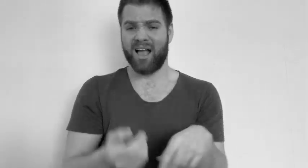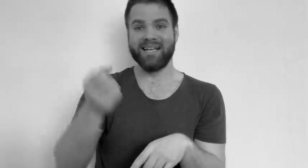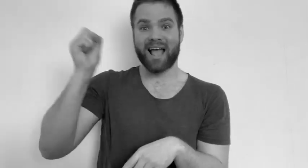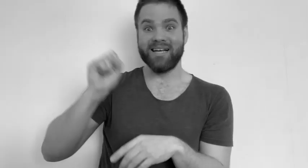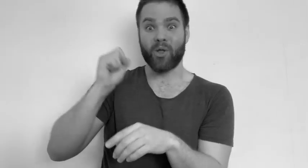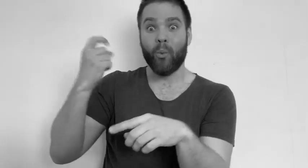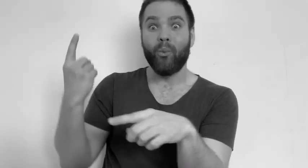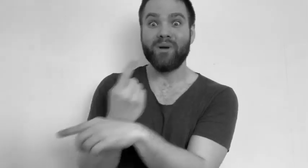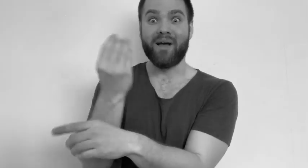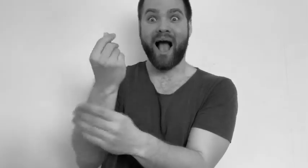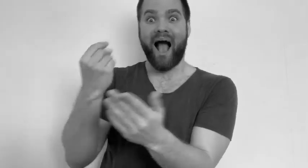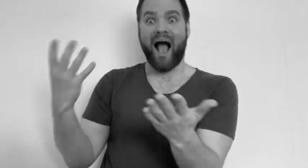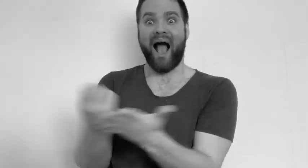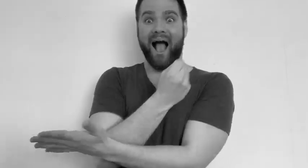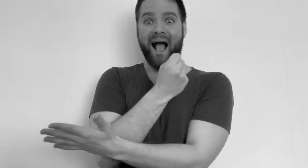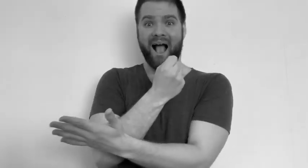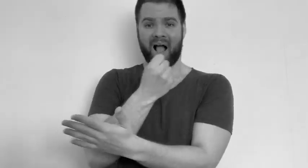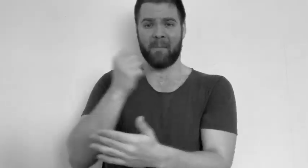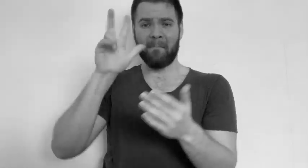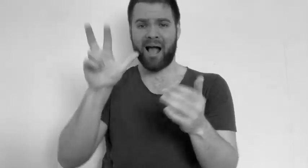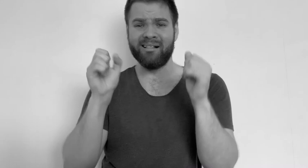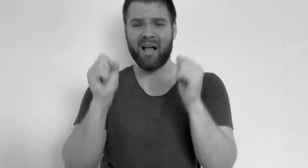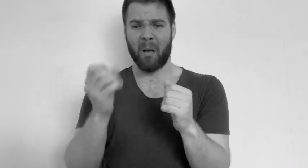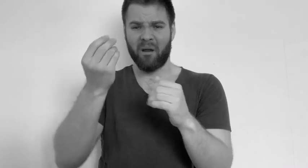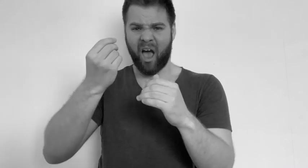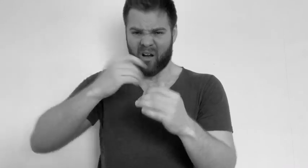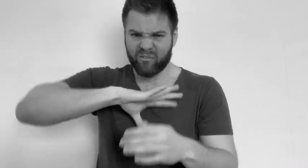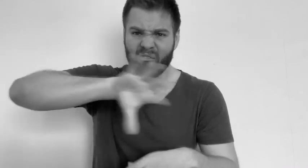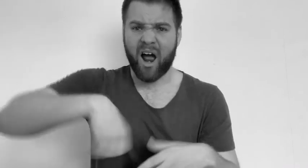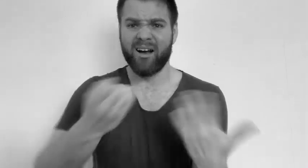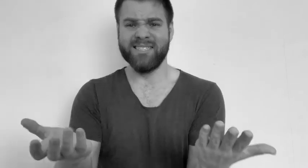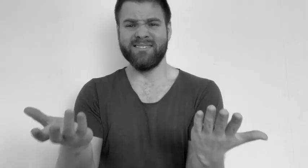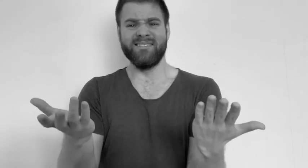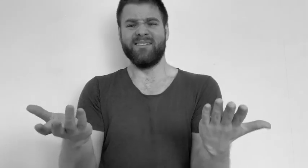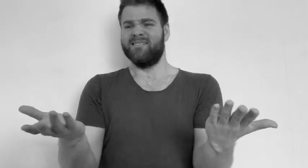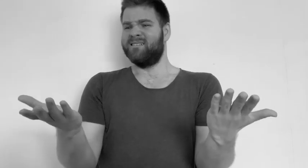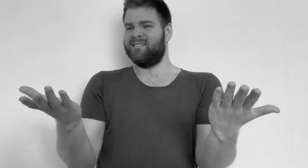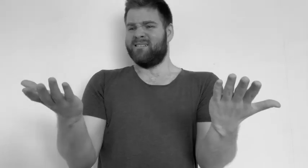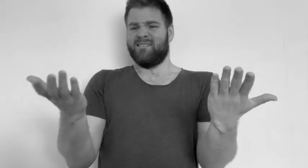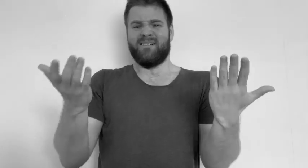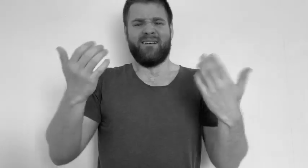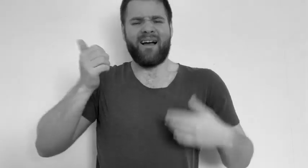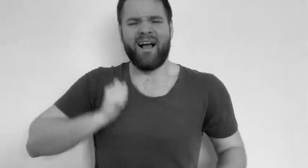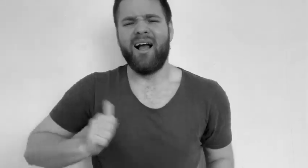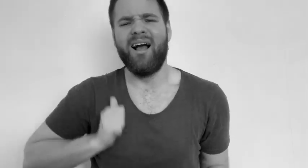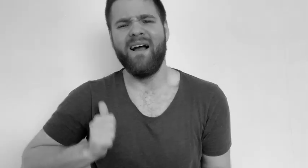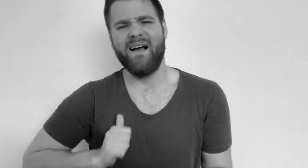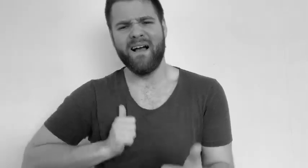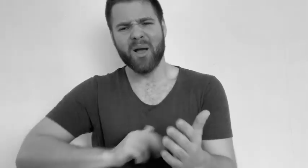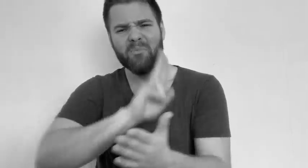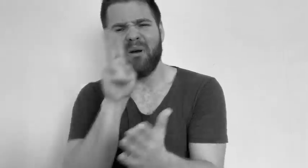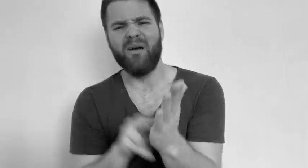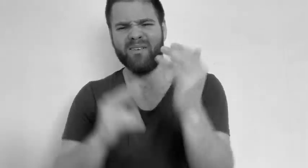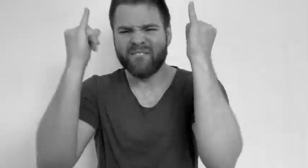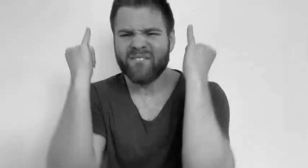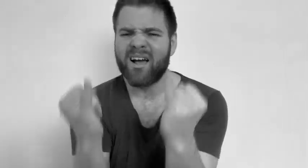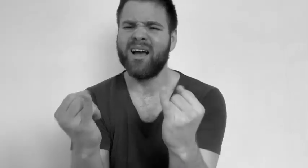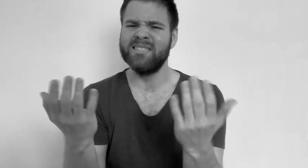ükskord, kui kasiinos mul vedas, võeti Balti jaama tunnelis mul raha käest ära. Oh häda, häda ja